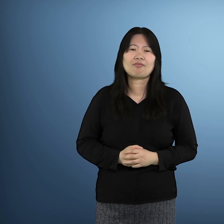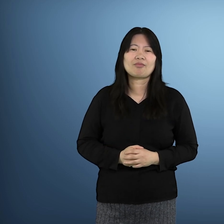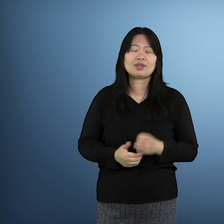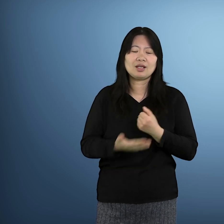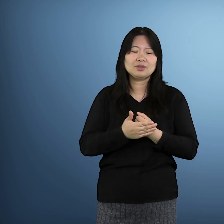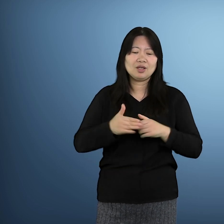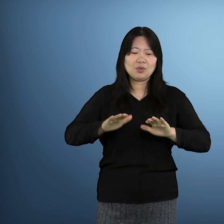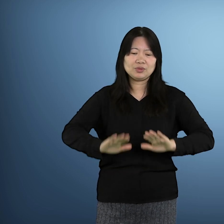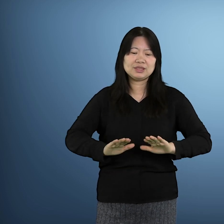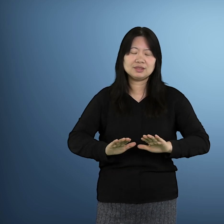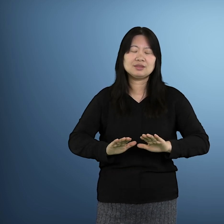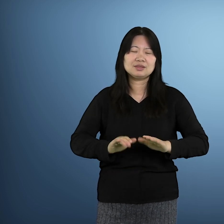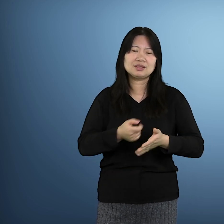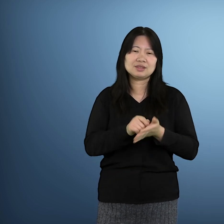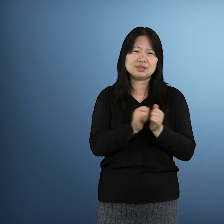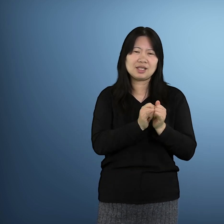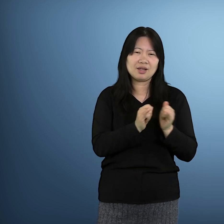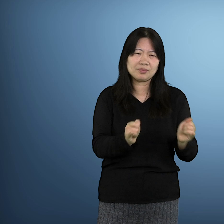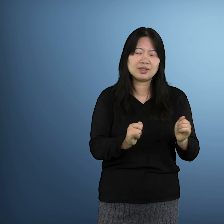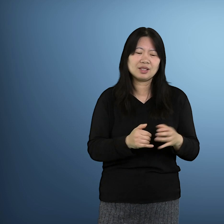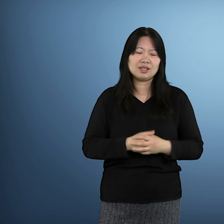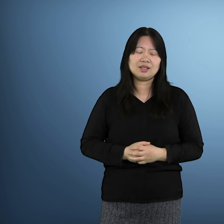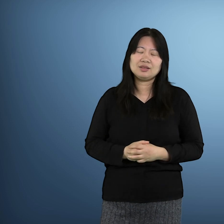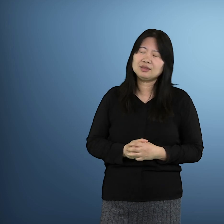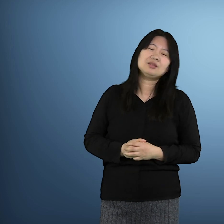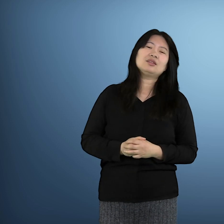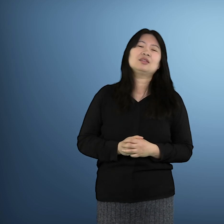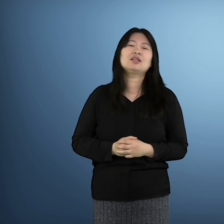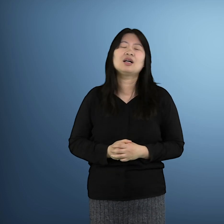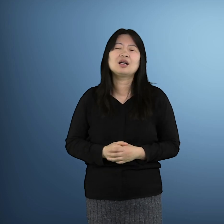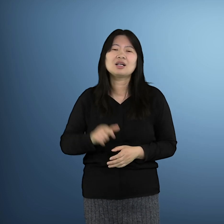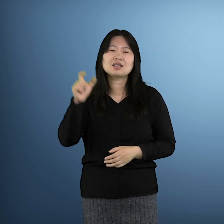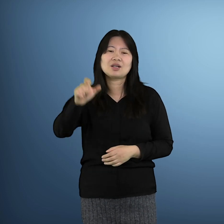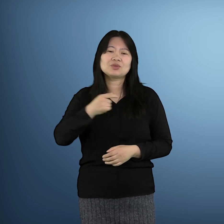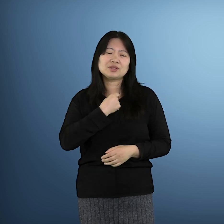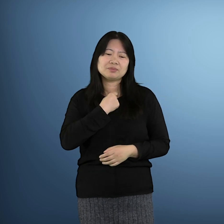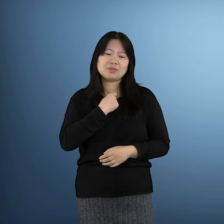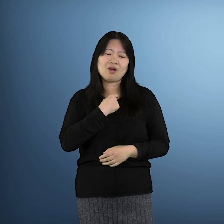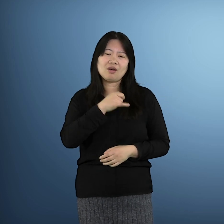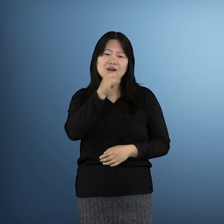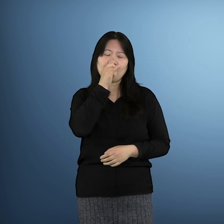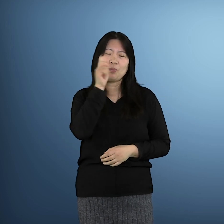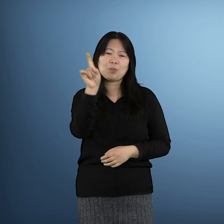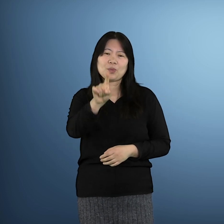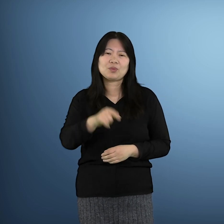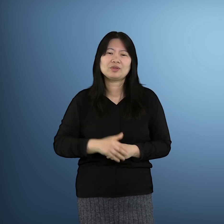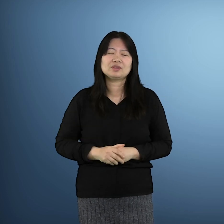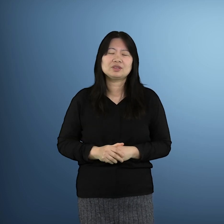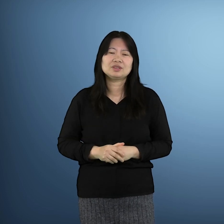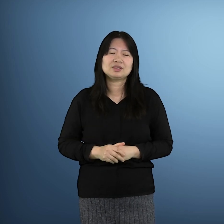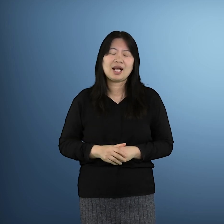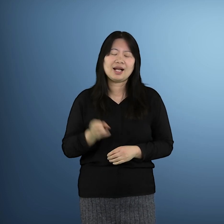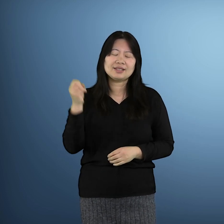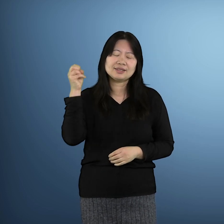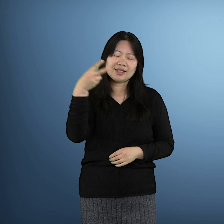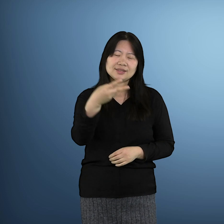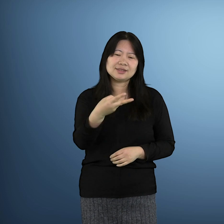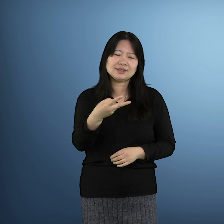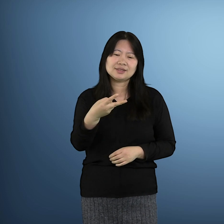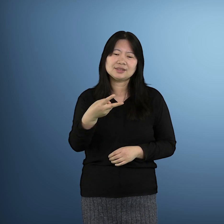그래서 오늘 이 저자가 라벨과 던 골든이 강조하고자 하는 게 뭐냐면,